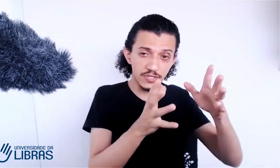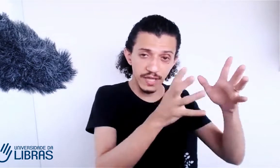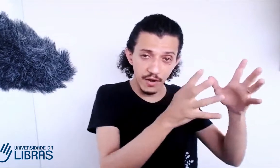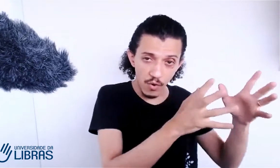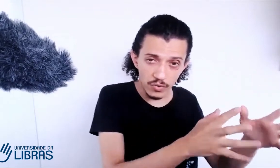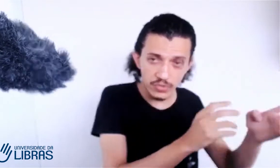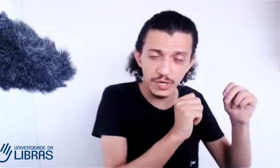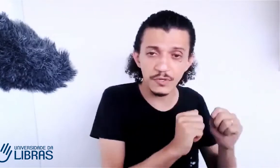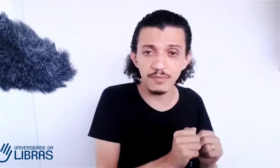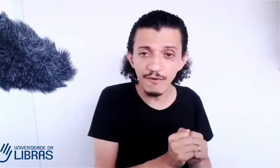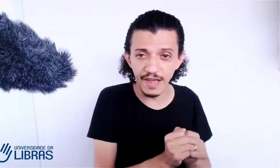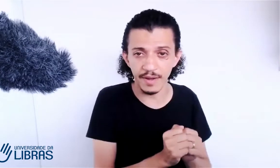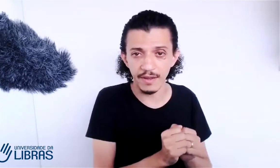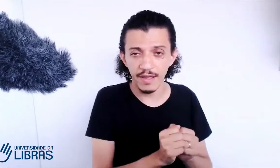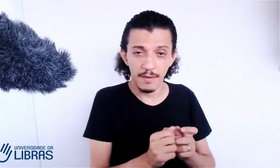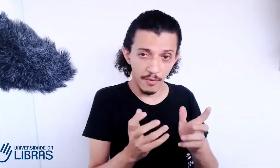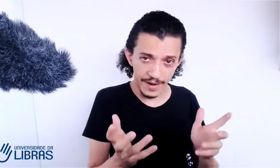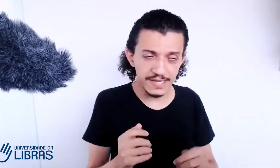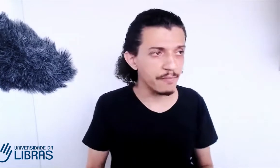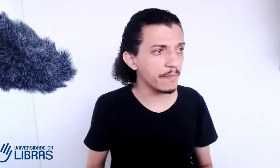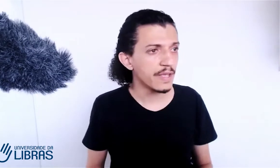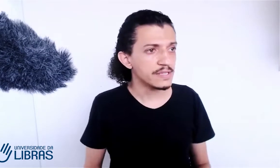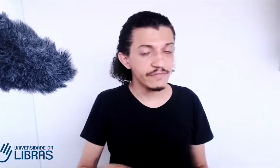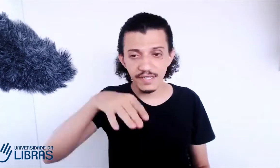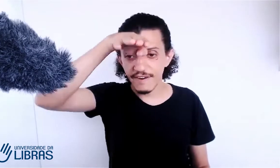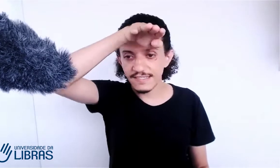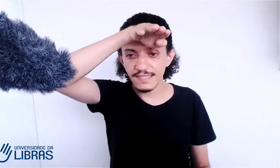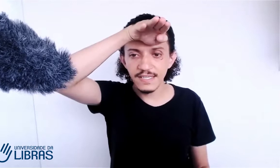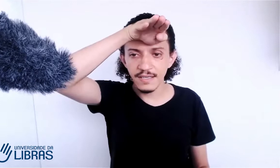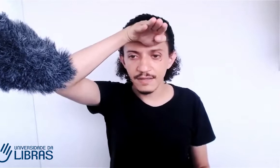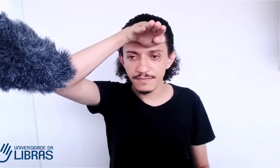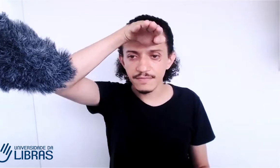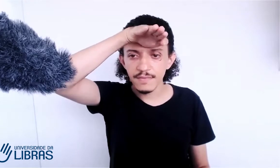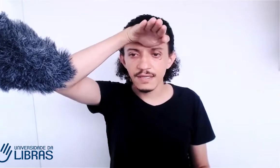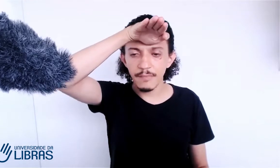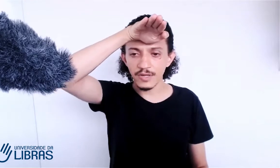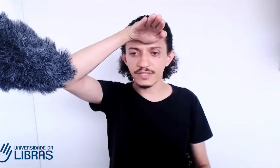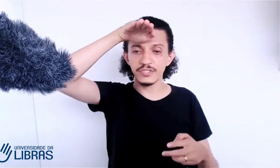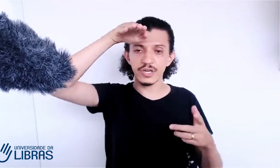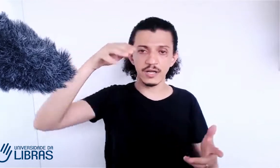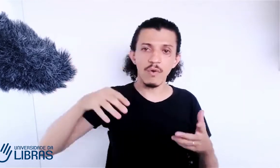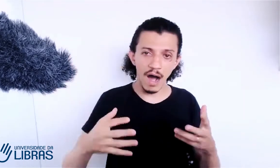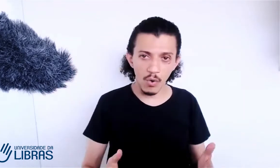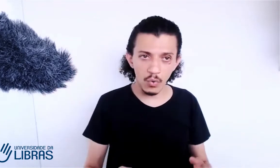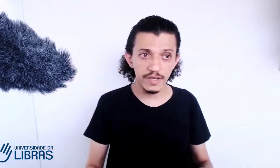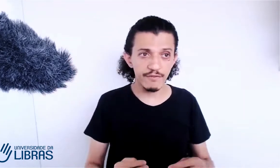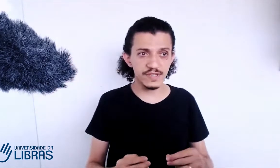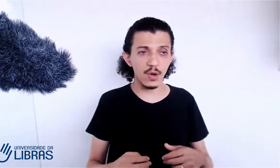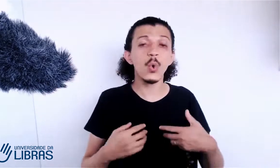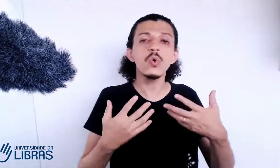ter outros tipos de morfema. Por exemplo, se você faz assim, você pode estar indicando algo que você